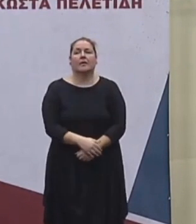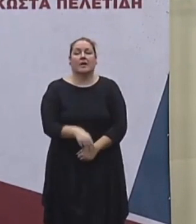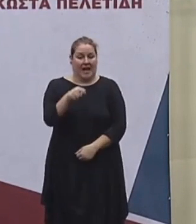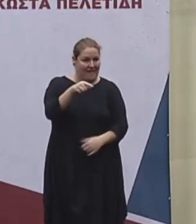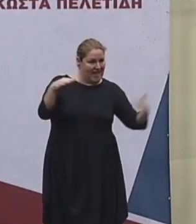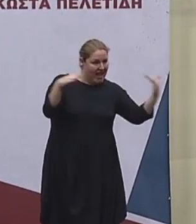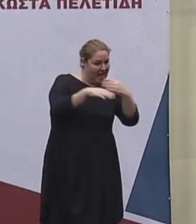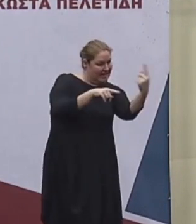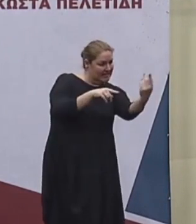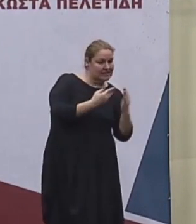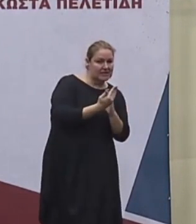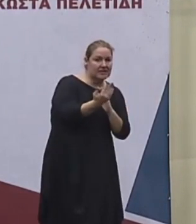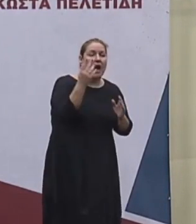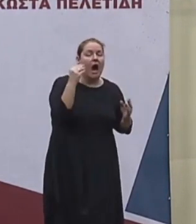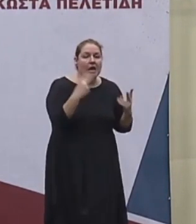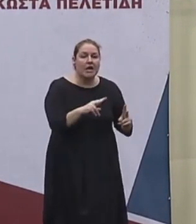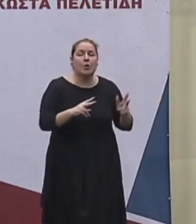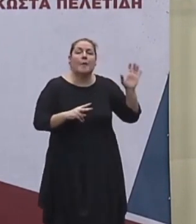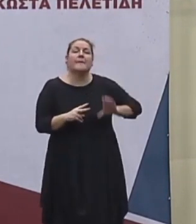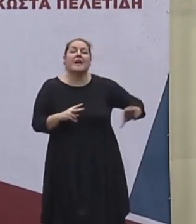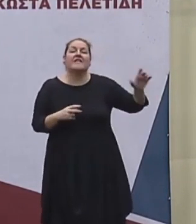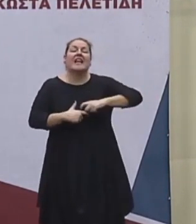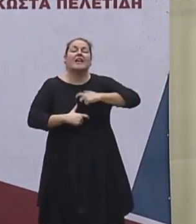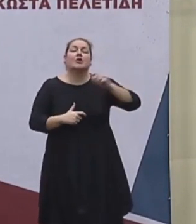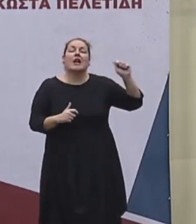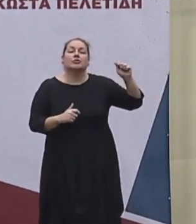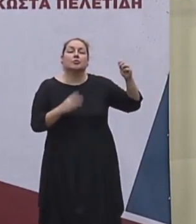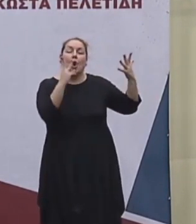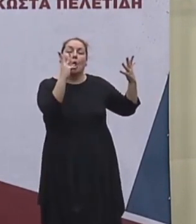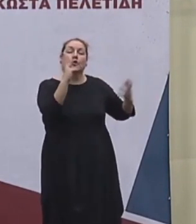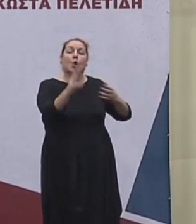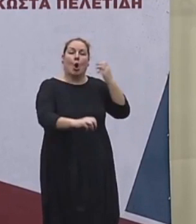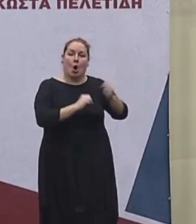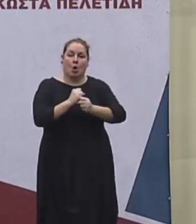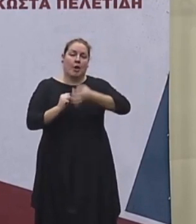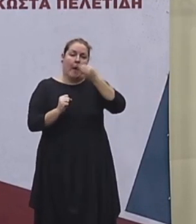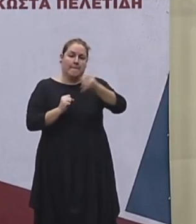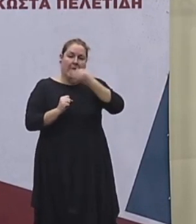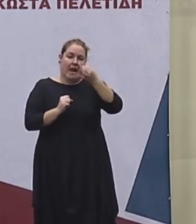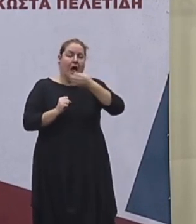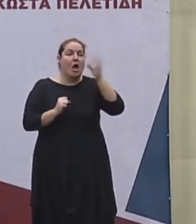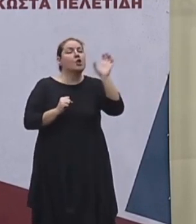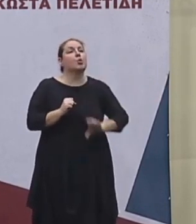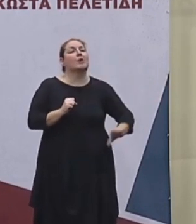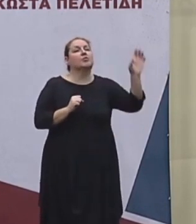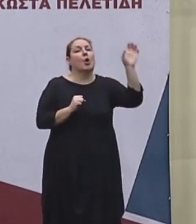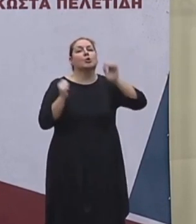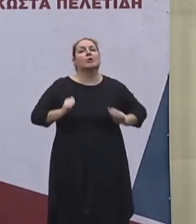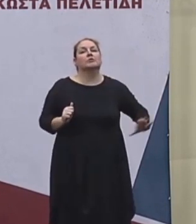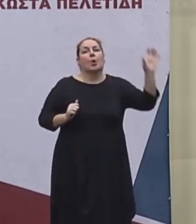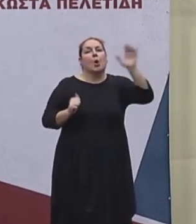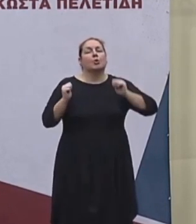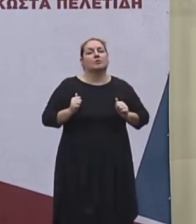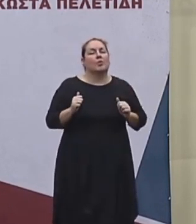στην περιφέρεια. Ο κύριος Αλεξόπουλος 8 χρόνια μιλά για τον τουρισμό, αλλά δύο